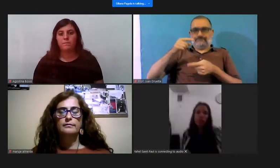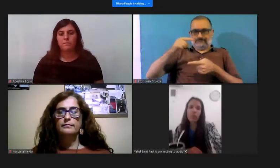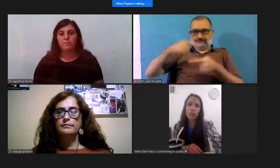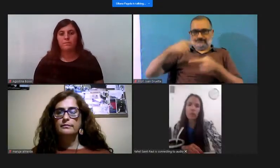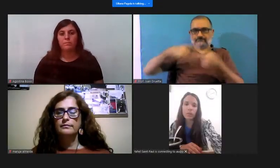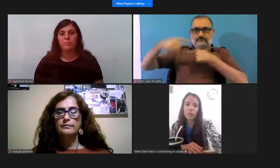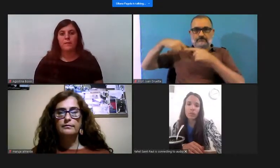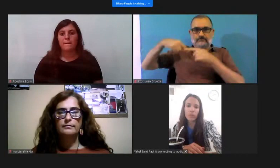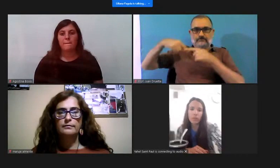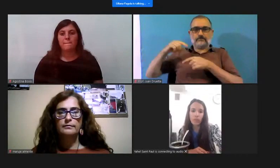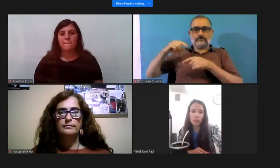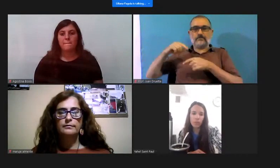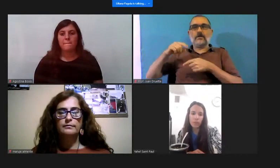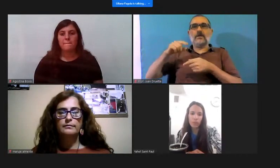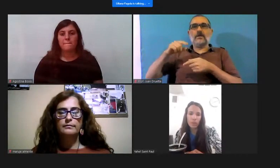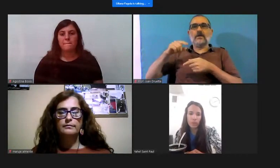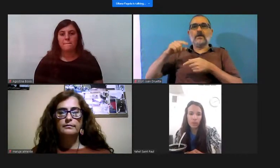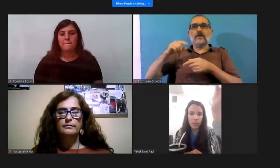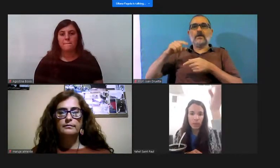Bien, gracias.